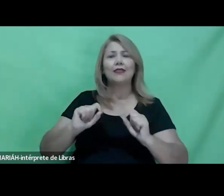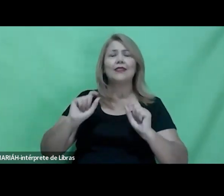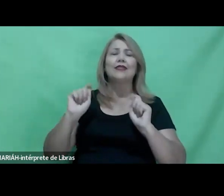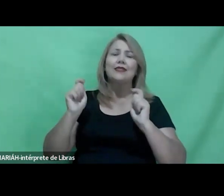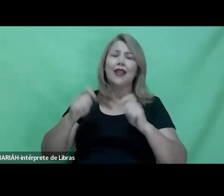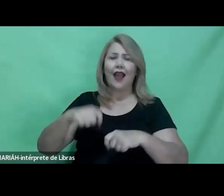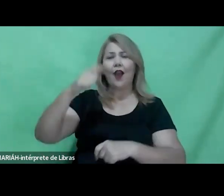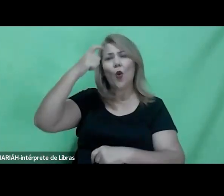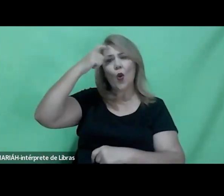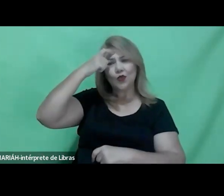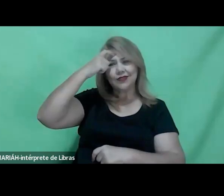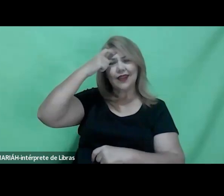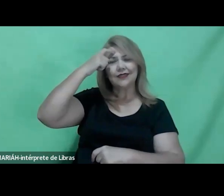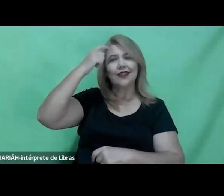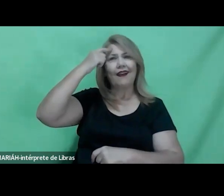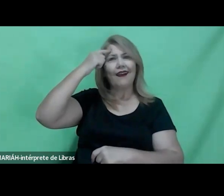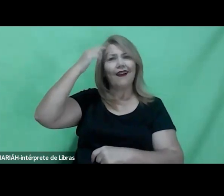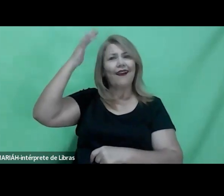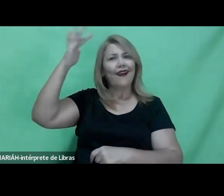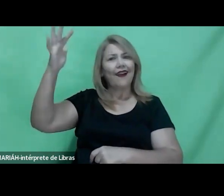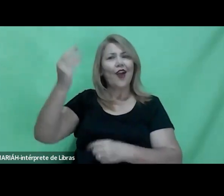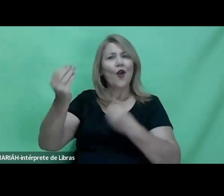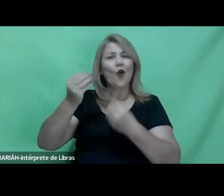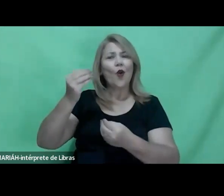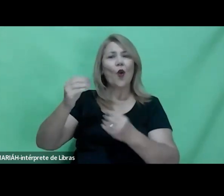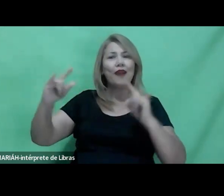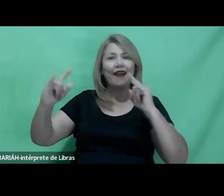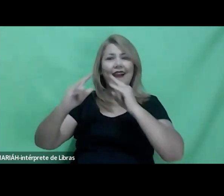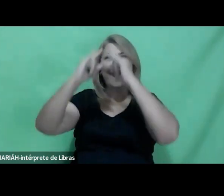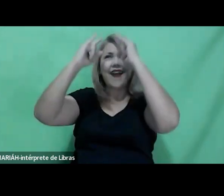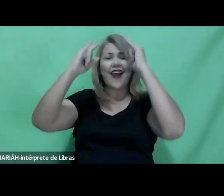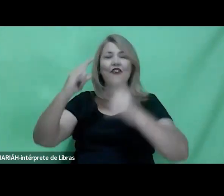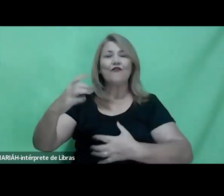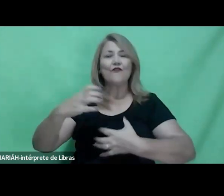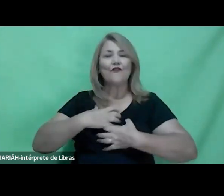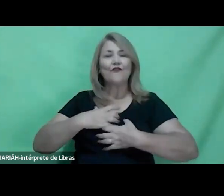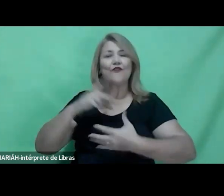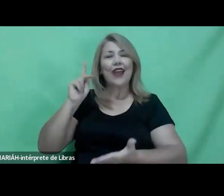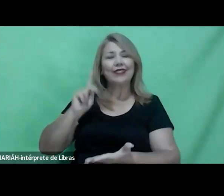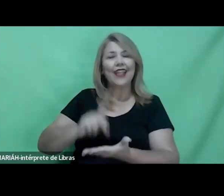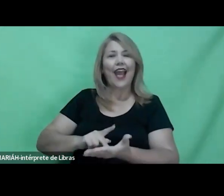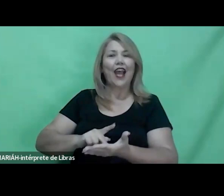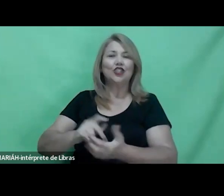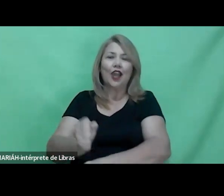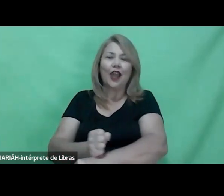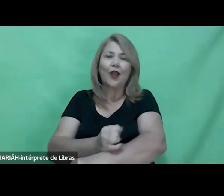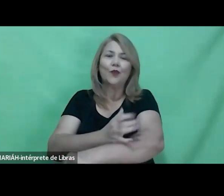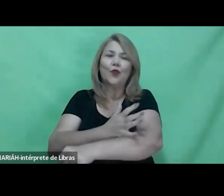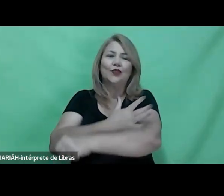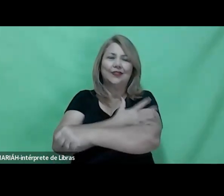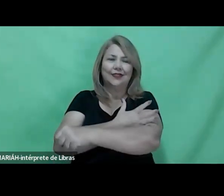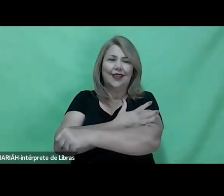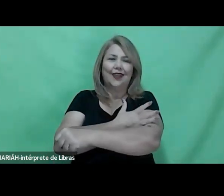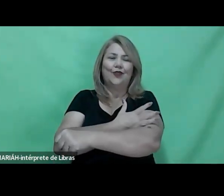solo la majestuosidad de la Torre real y la emoción que se siente al verla fue todo un